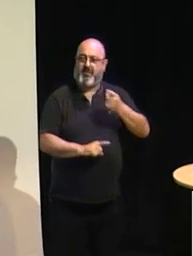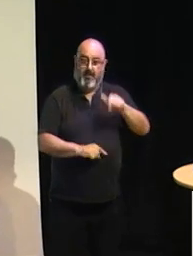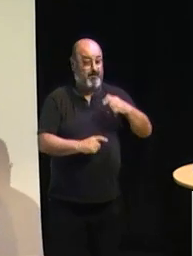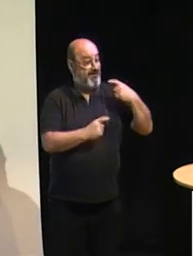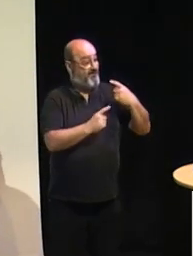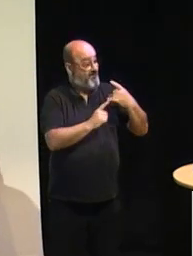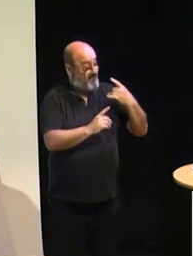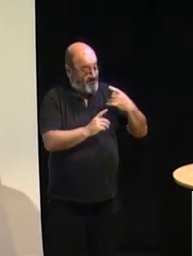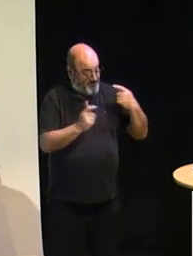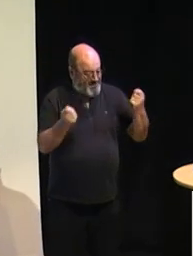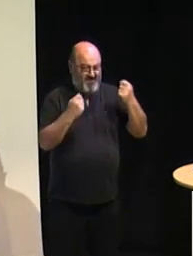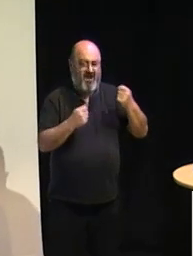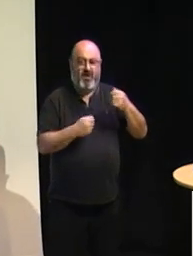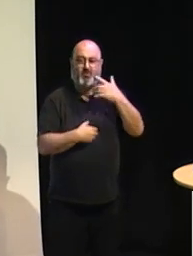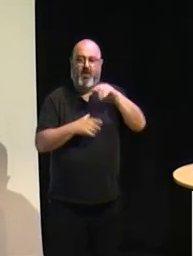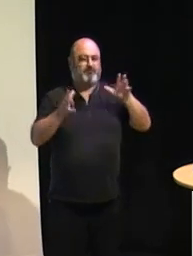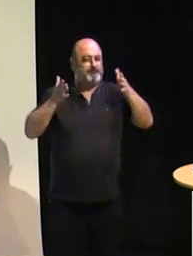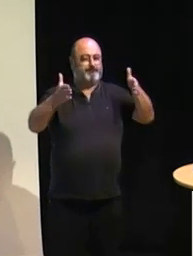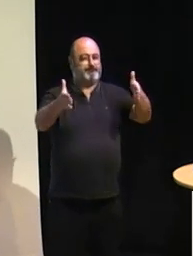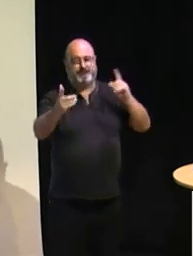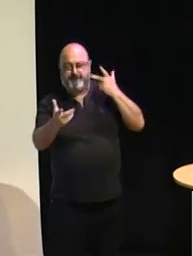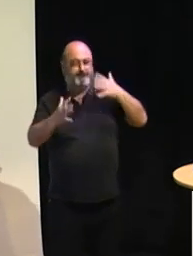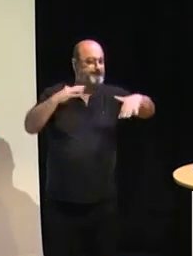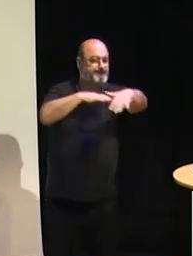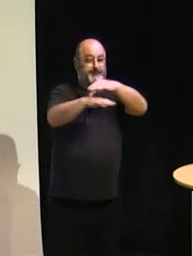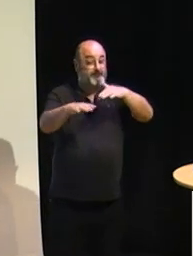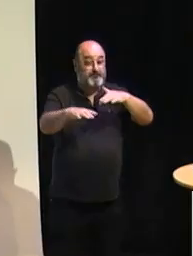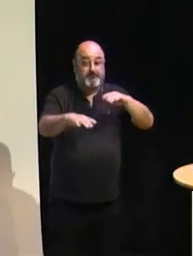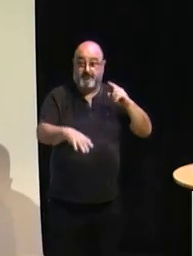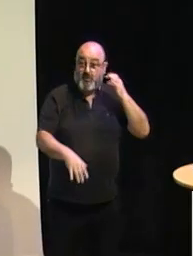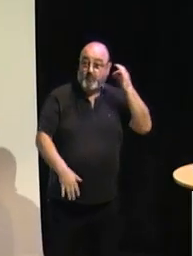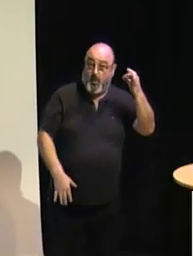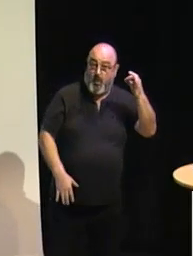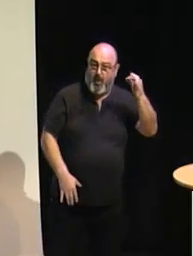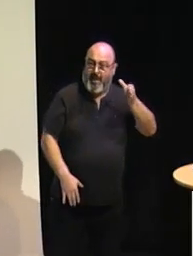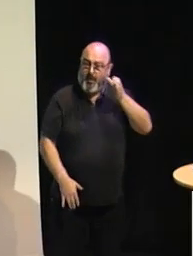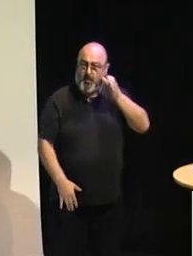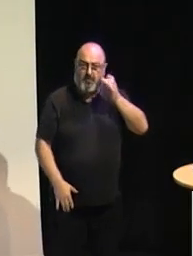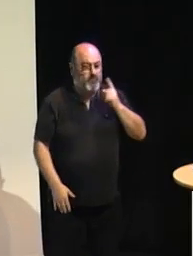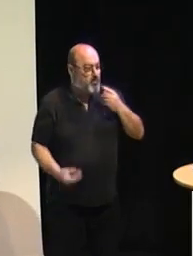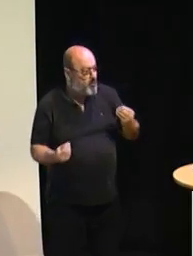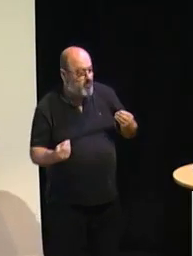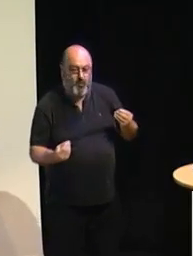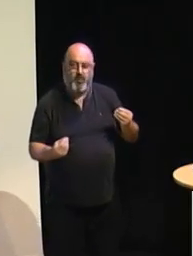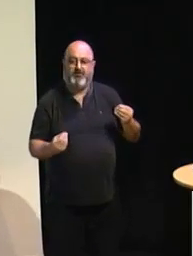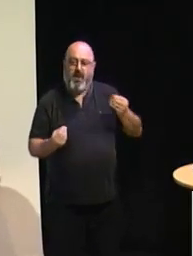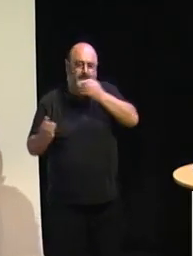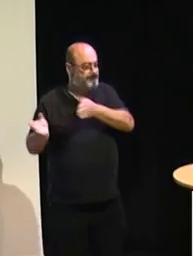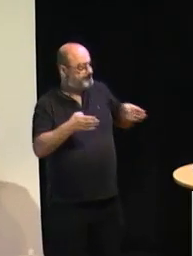cet angle mort dans notre réflexion sur le son et l'écoute. Et ça nous paraît très important d'aujourd'hui écouter